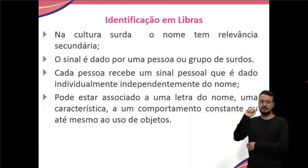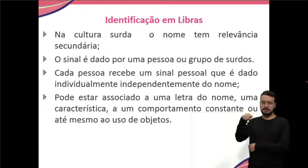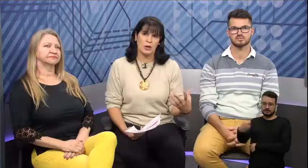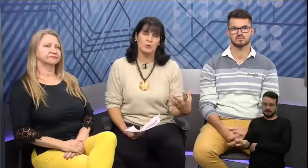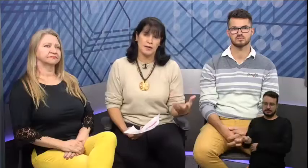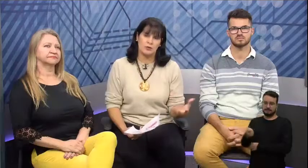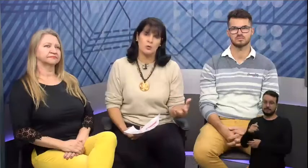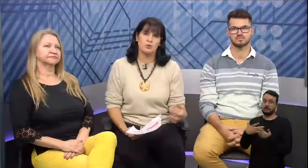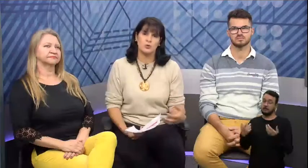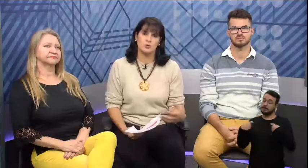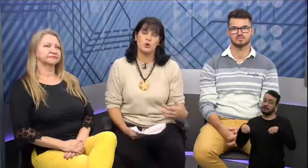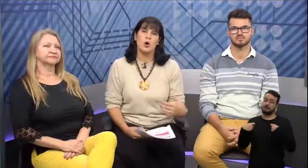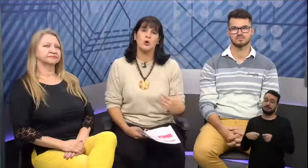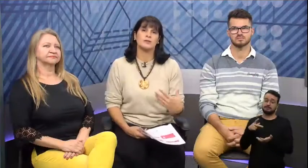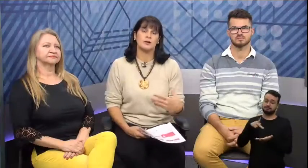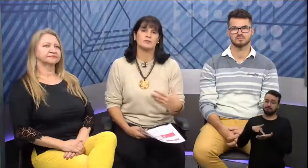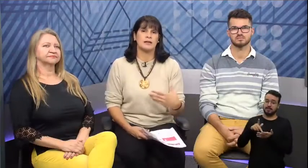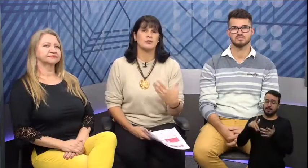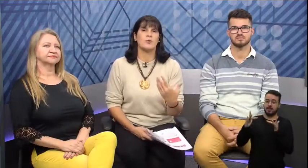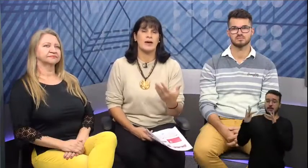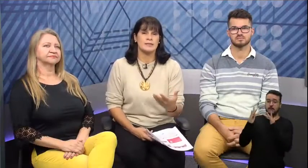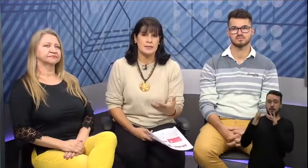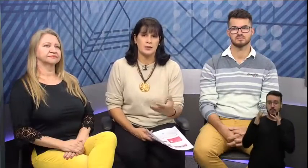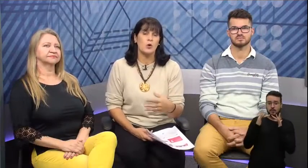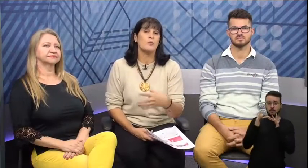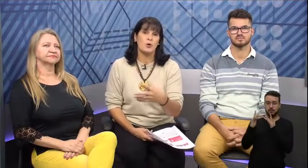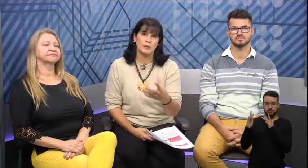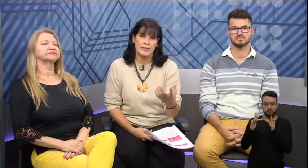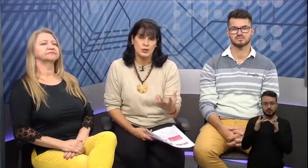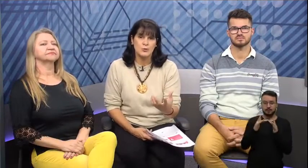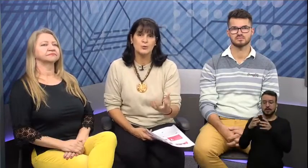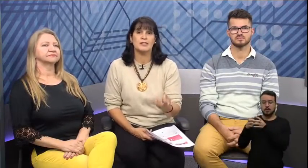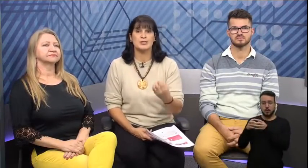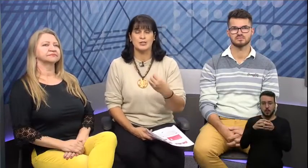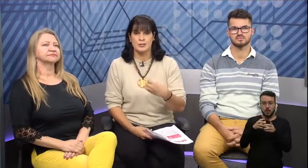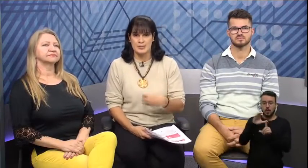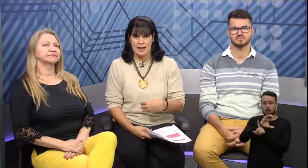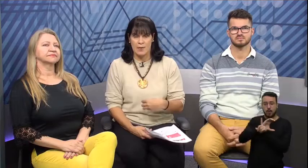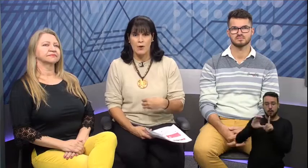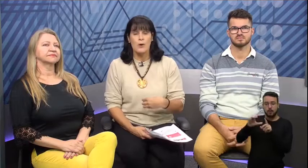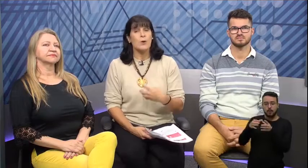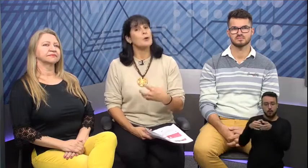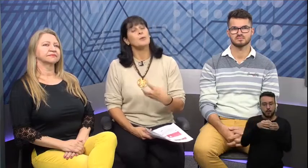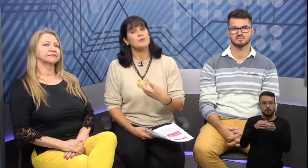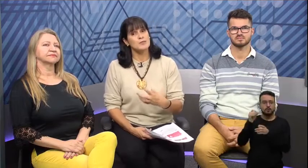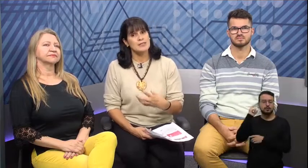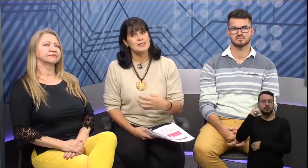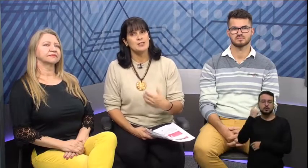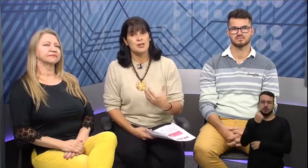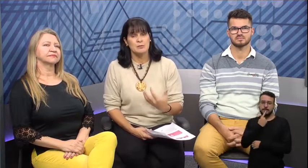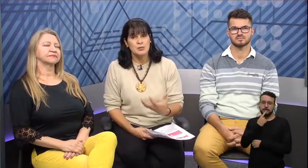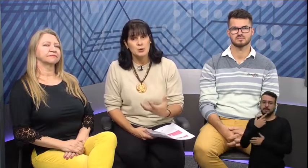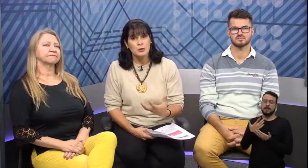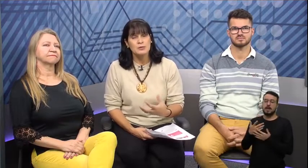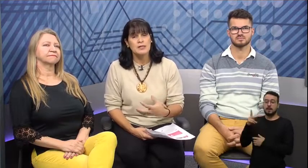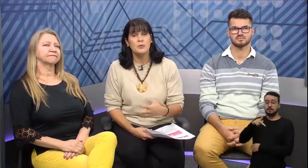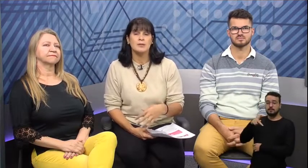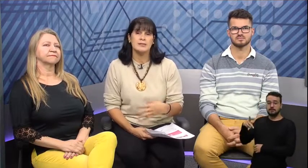ter contato com o surdo ou ter contato com uma comunidade surda que te dê o sinal. Como a professora Sandra já mencionou, o sinal pode ser